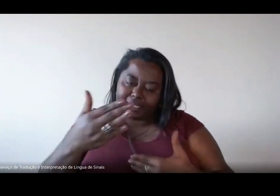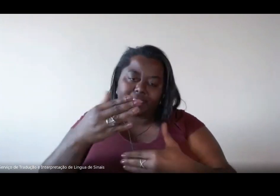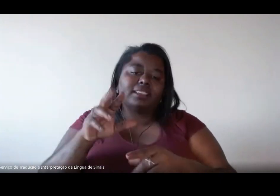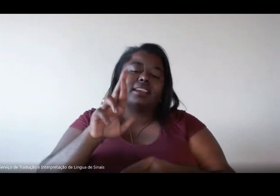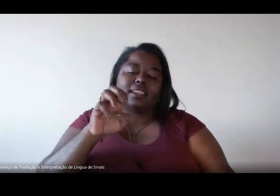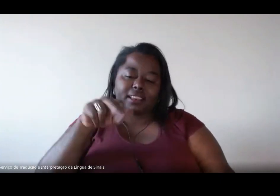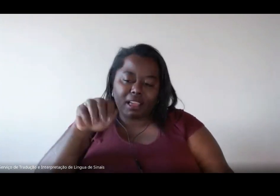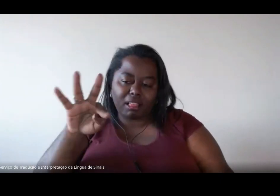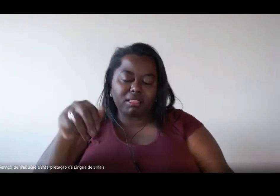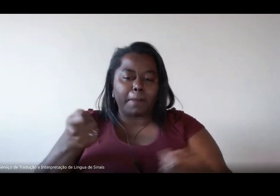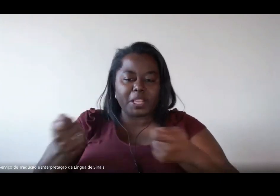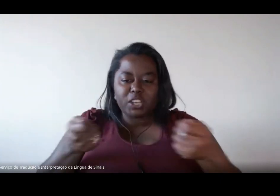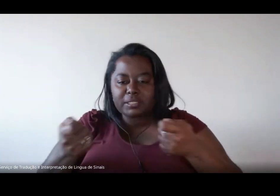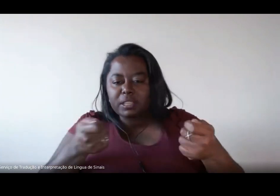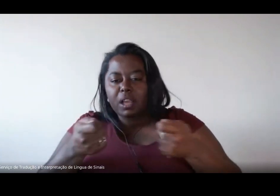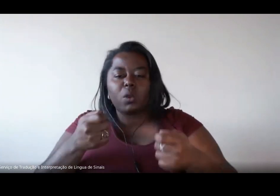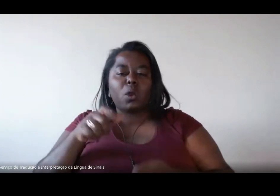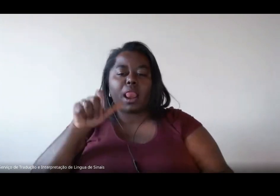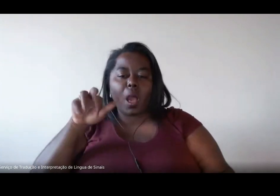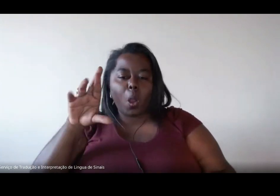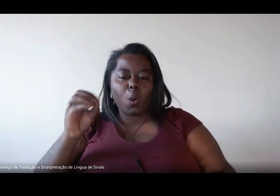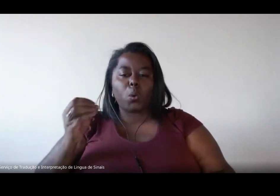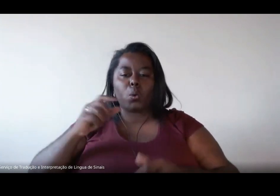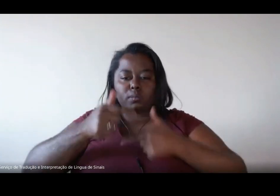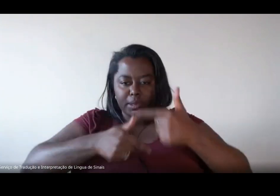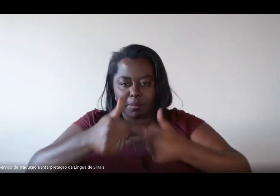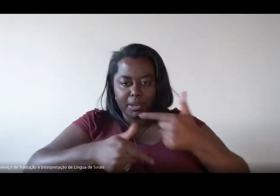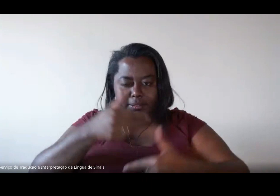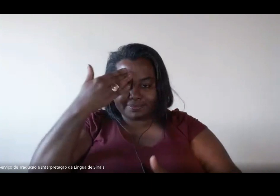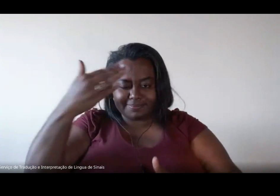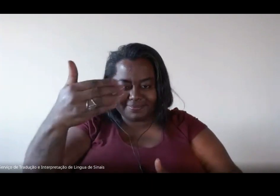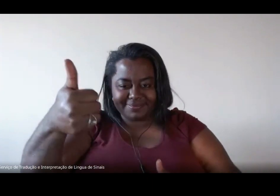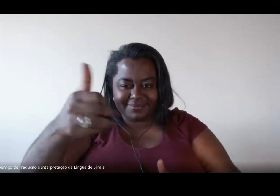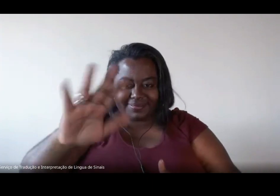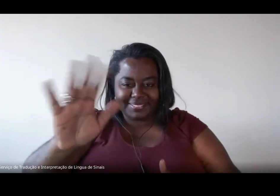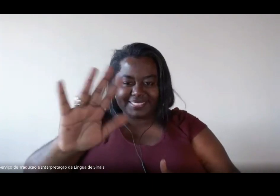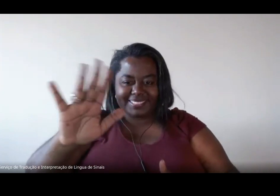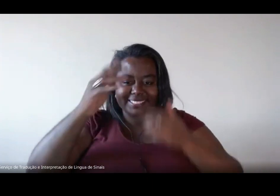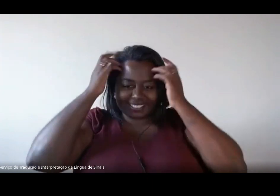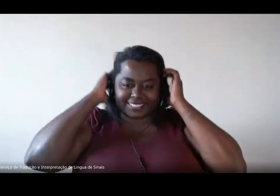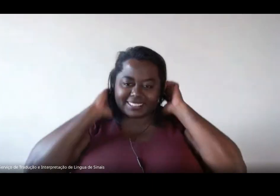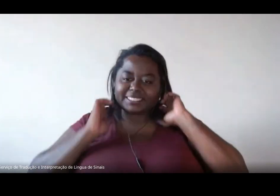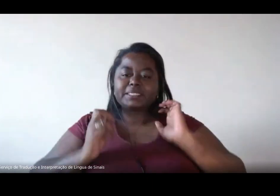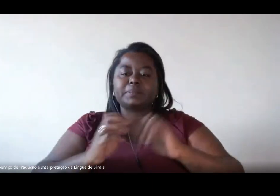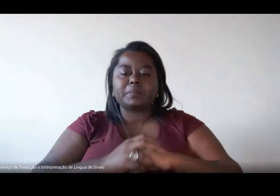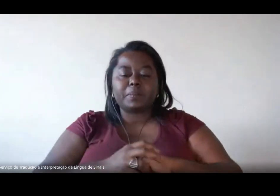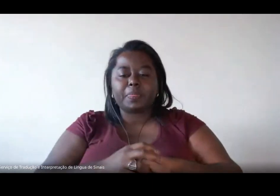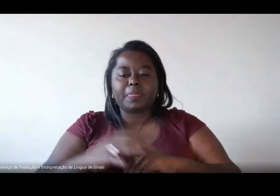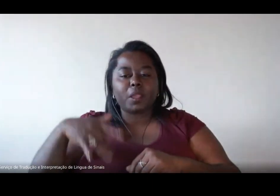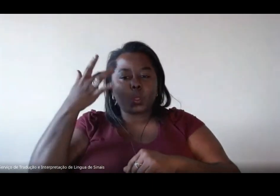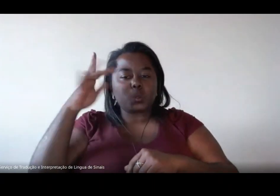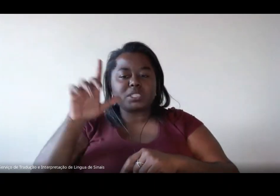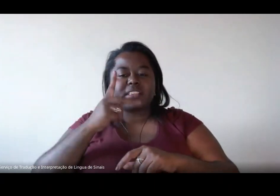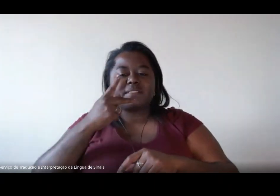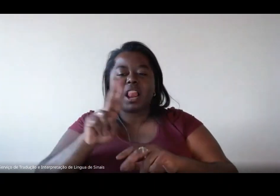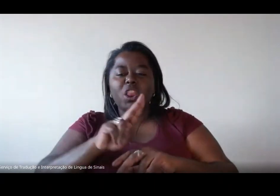Renata, pela brilhante mediação, o Lauro também, que ficou aí nos estúdios, dando total suporte aí pra gente, né?